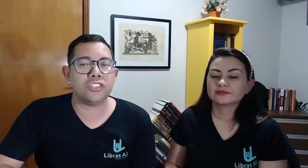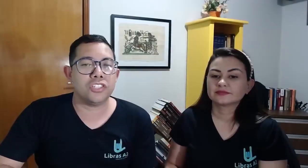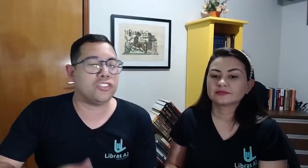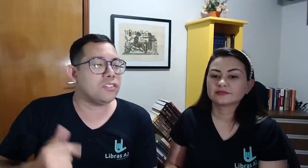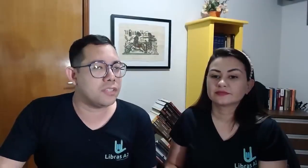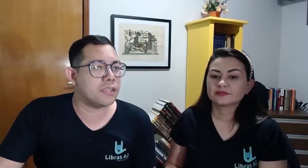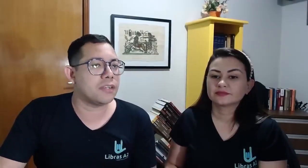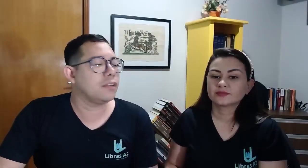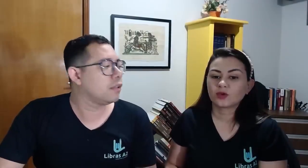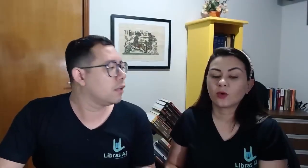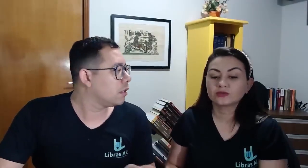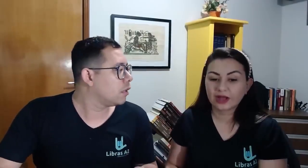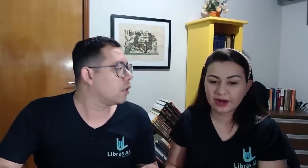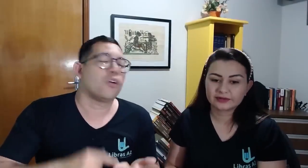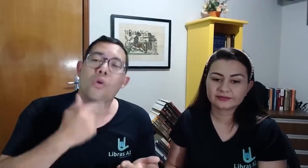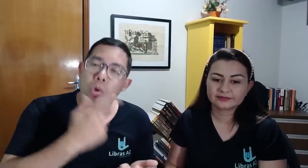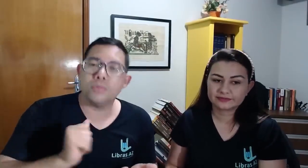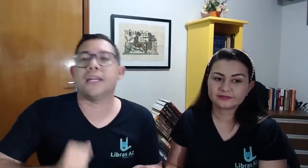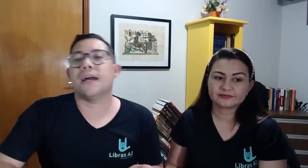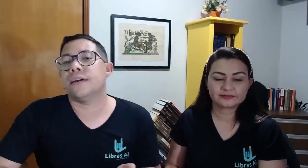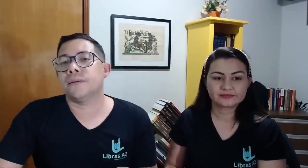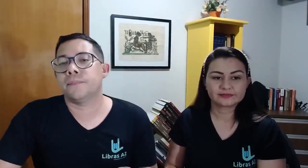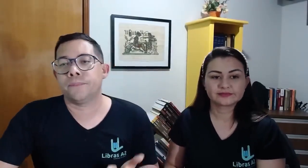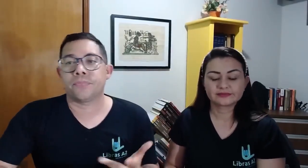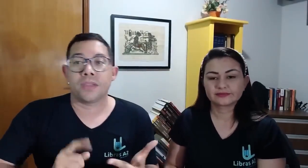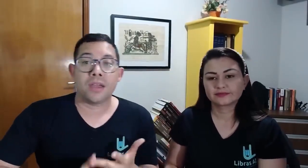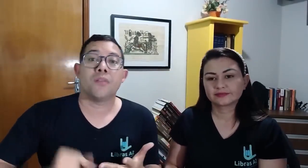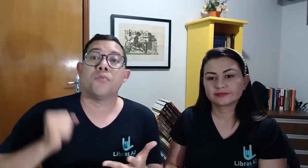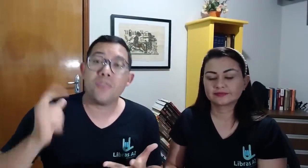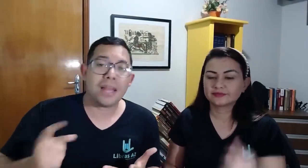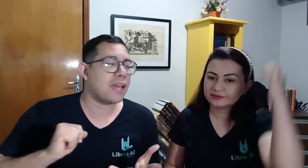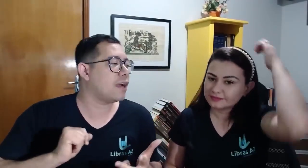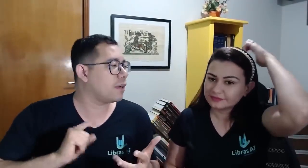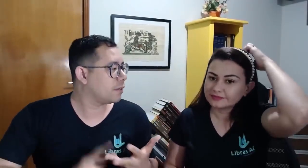de dizer, contar, falar,